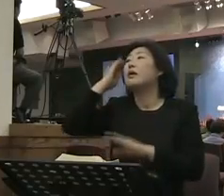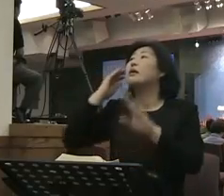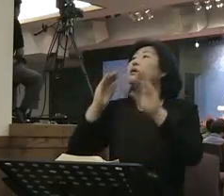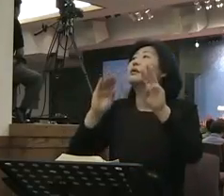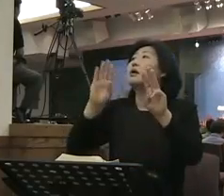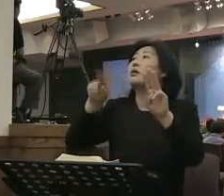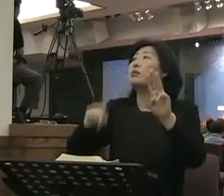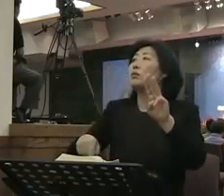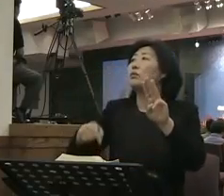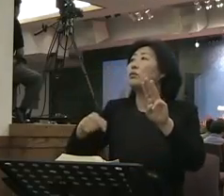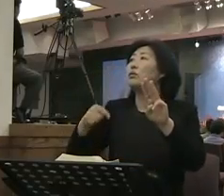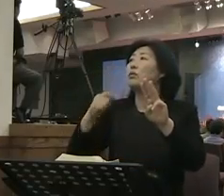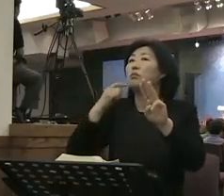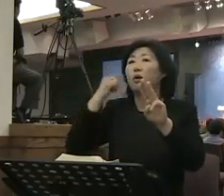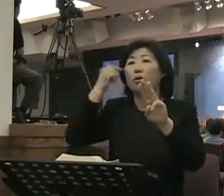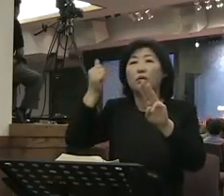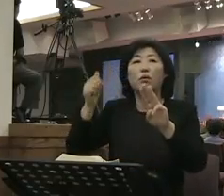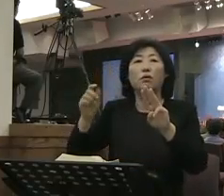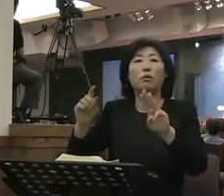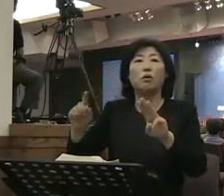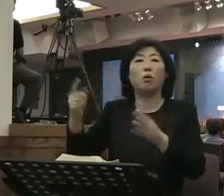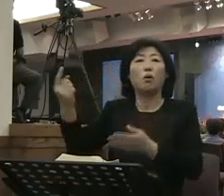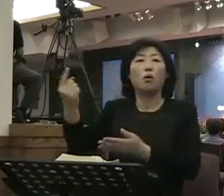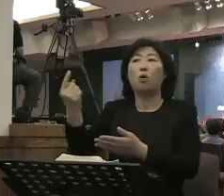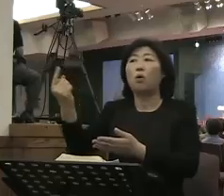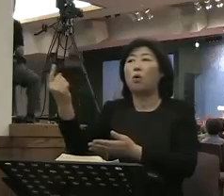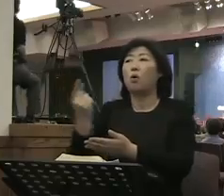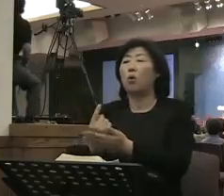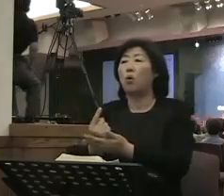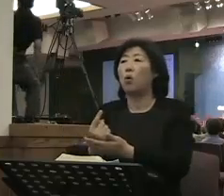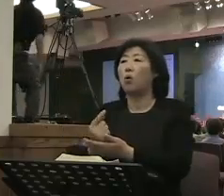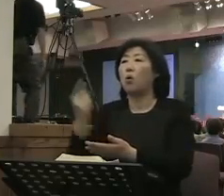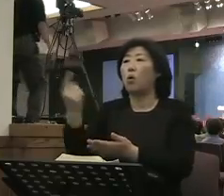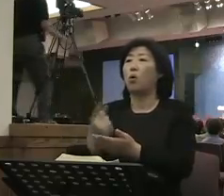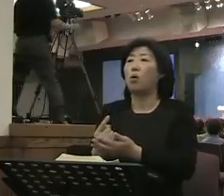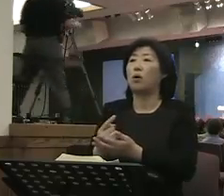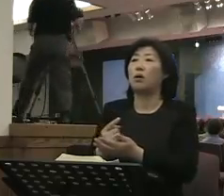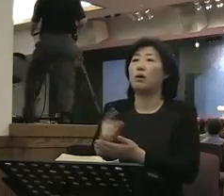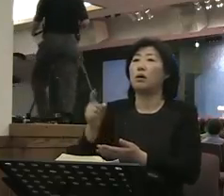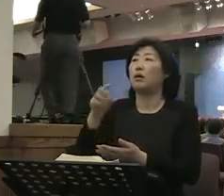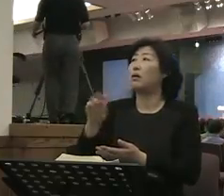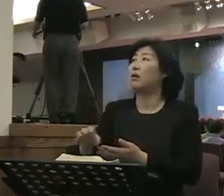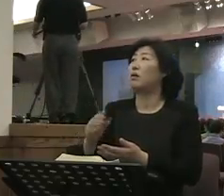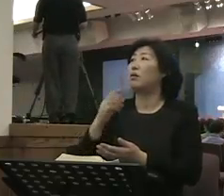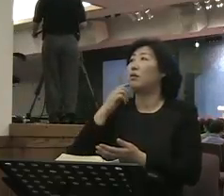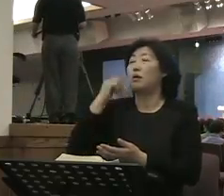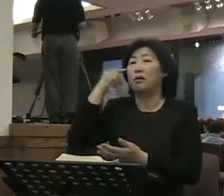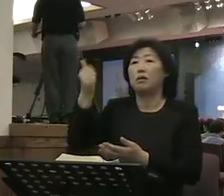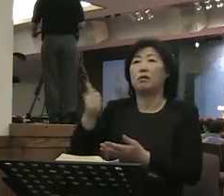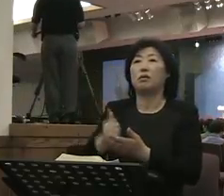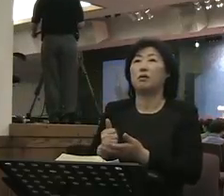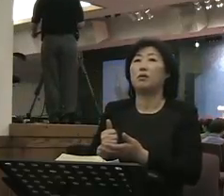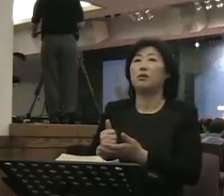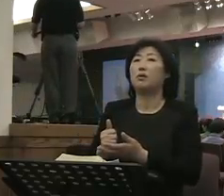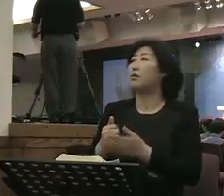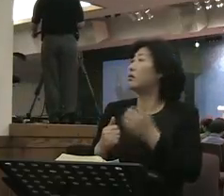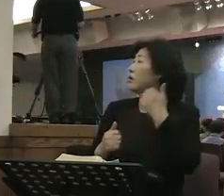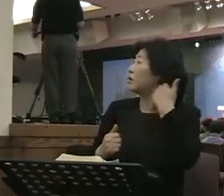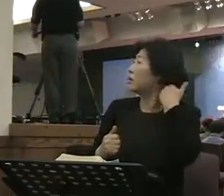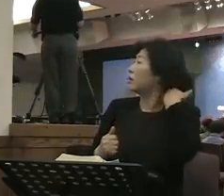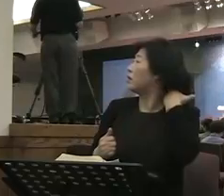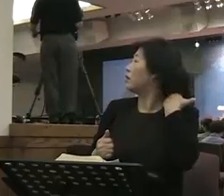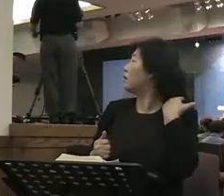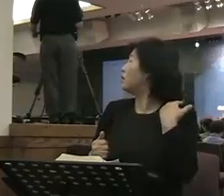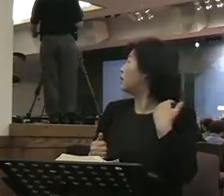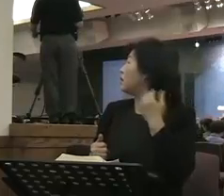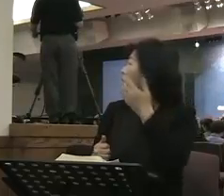때 우리 오카는 목사님 오신 거로 아는데 우리가 좀 환영했으면 좋겠는데요. 목사님 좀 잠시 일어나 주시겠습니까? 저기